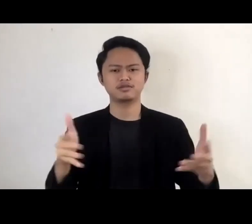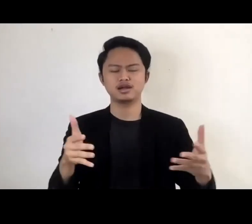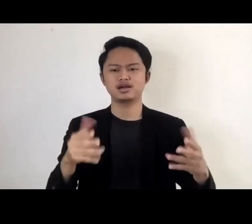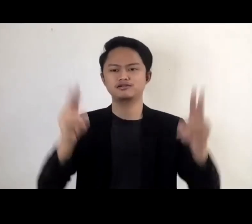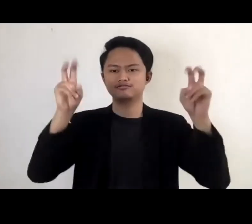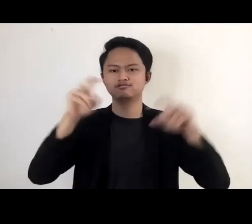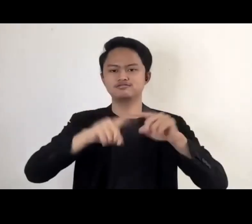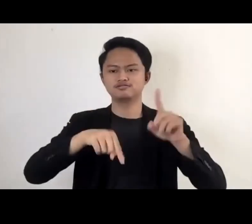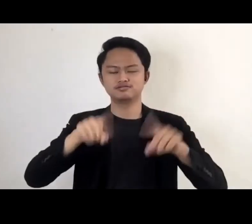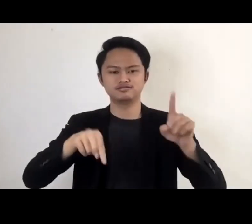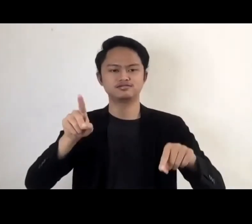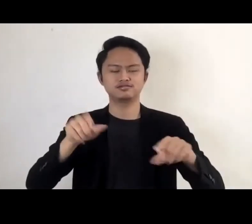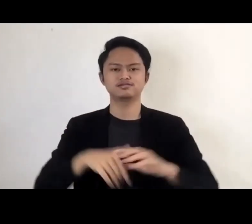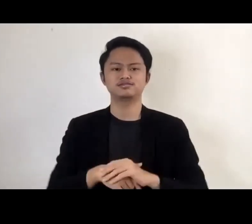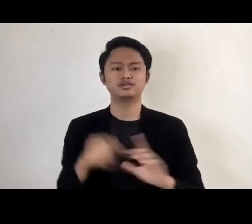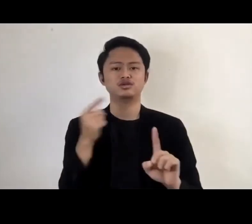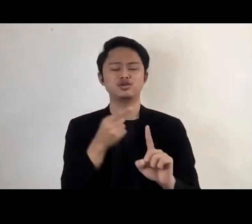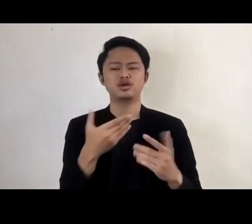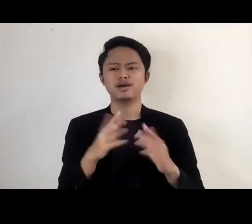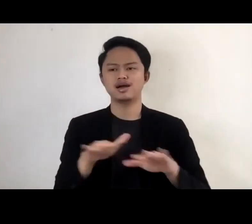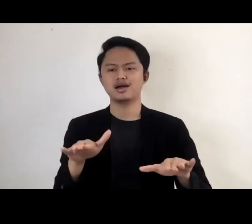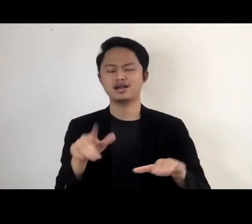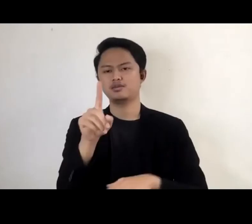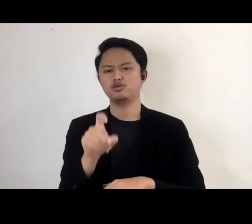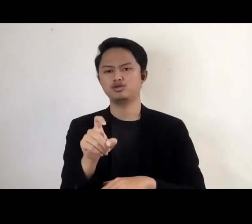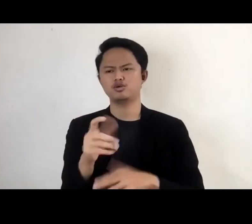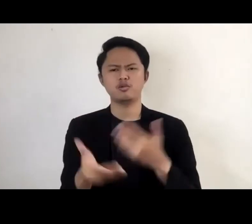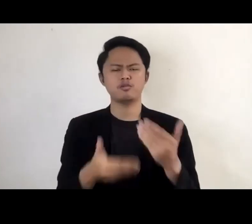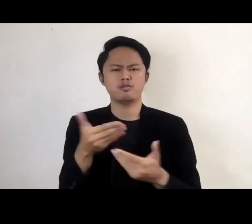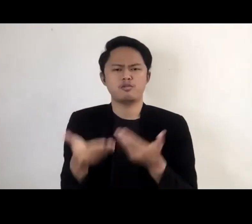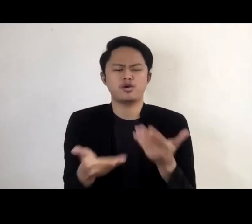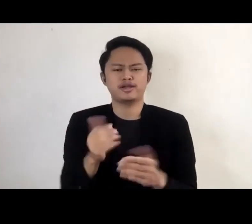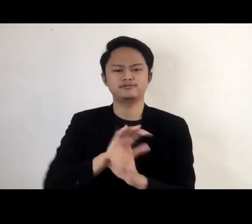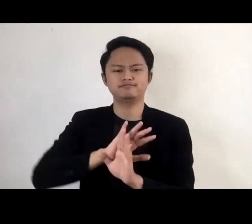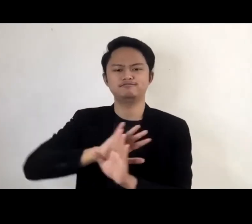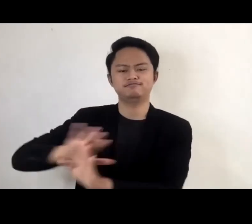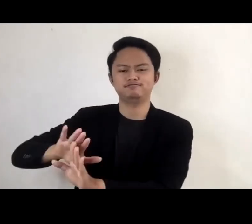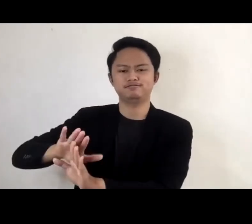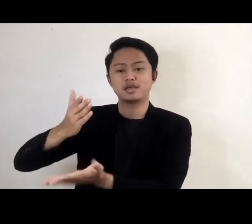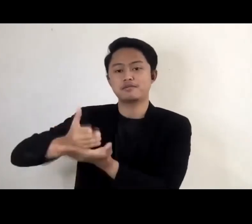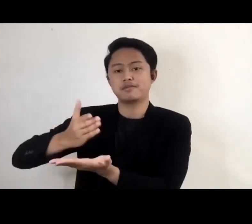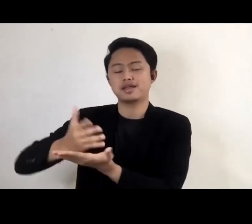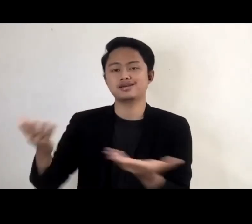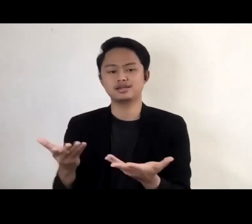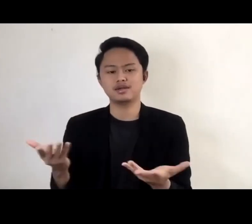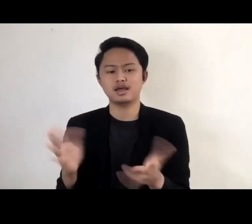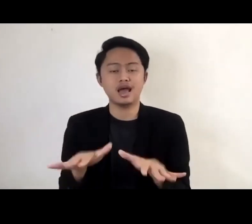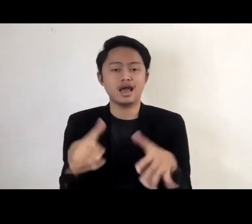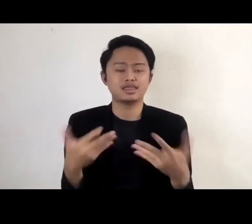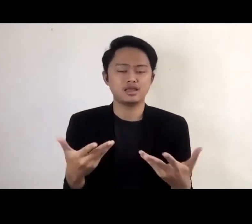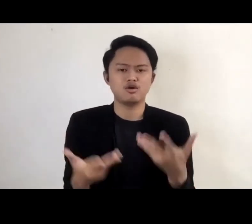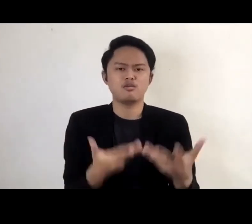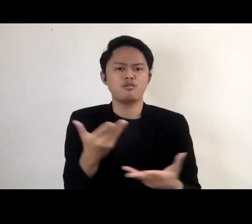konteks, terutama untuk memenuhi kebutuhan anak yang termarginalkan, yang memiliki keterbatasan dan atau